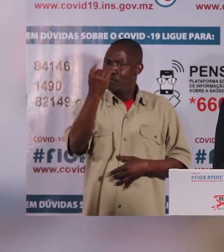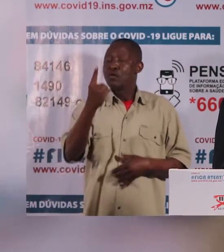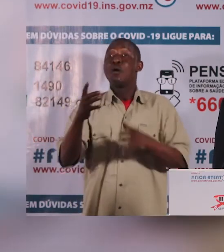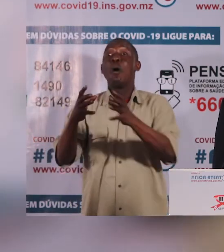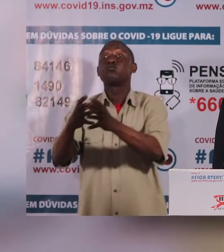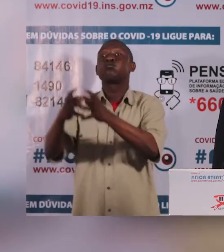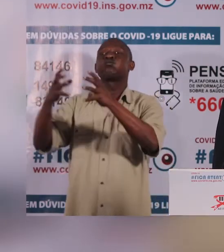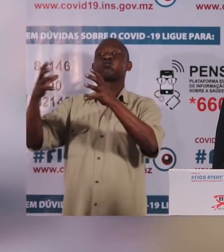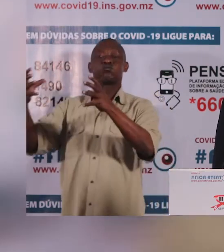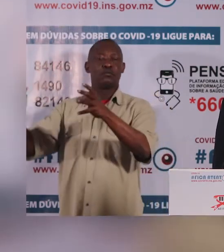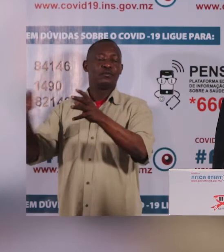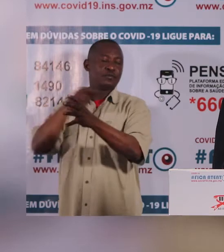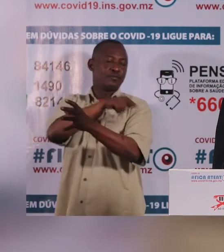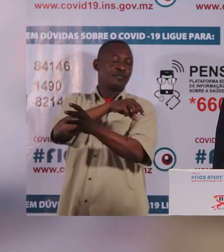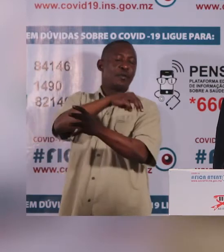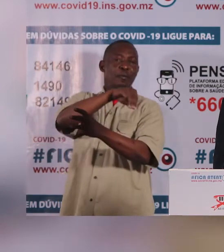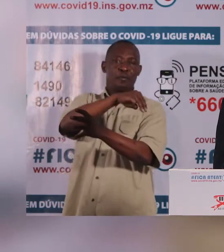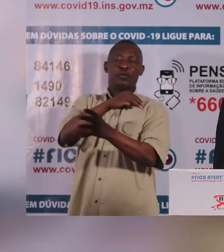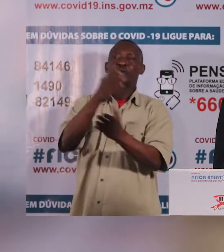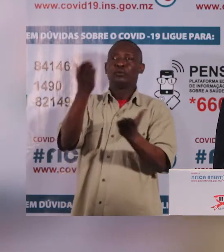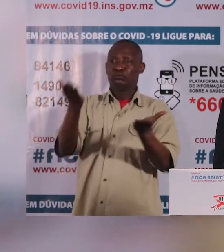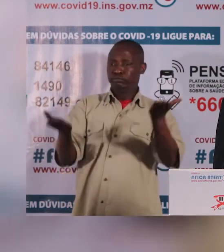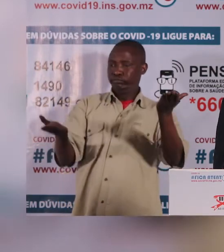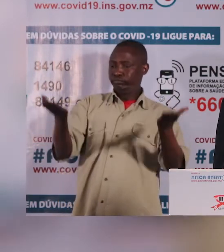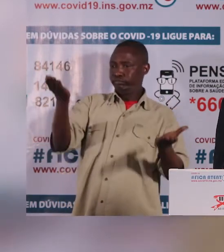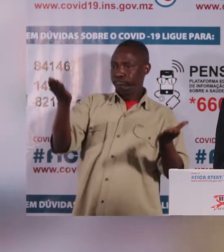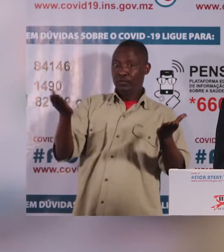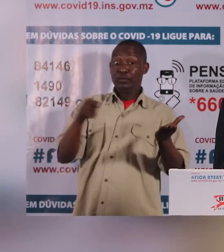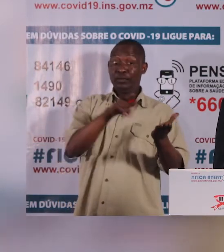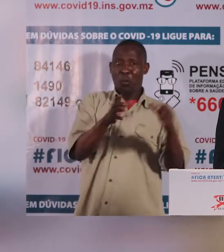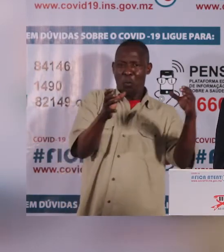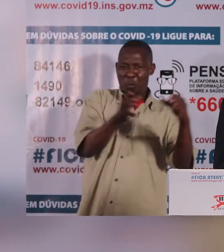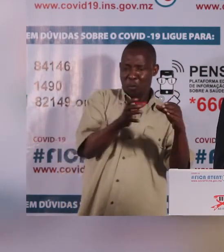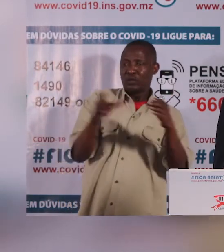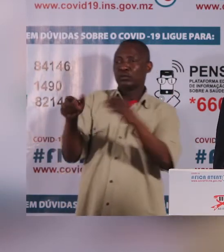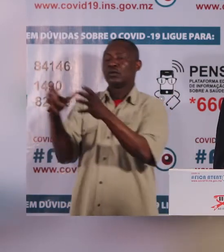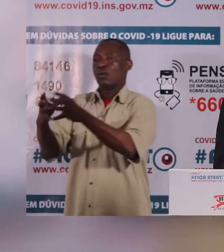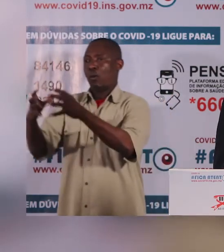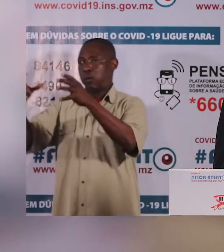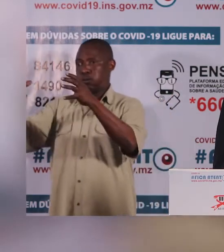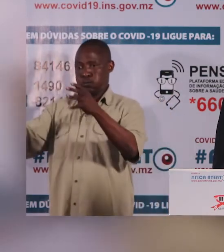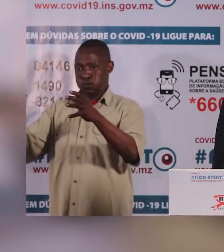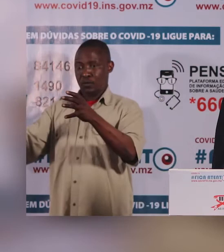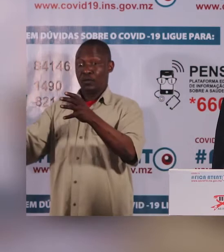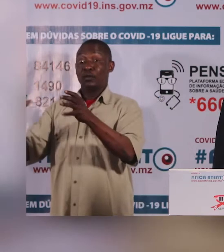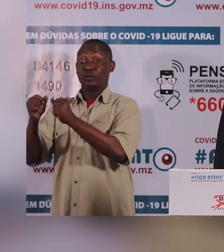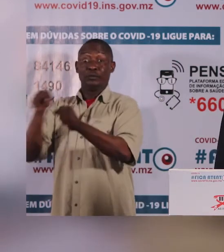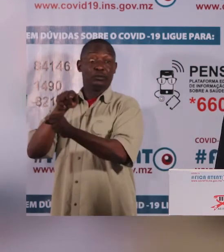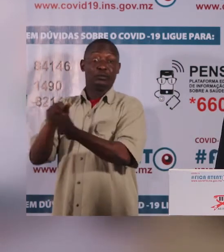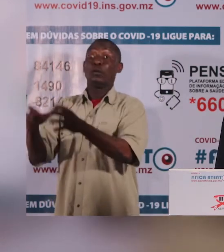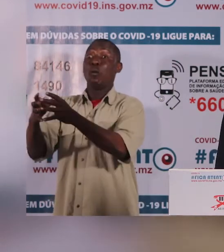até agora, 2,5 vezes mais casos que no mês de maio, até agora, neste mês